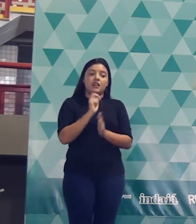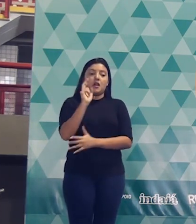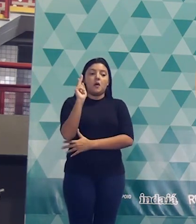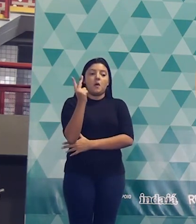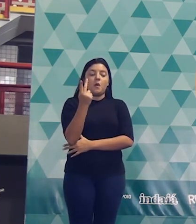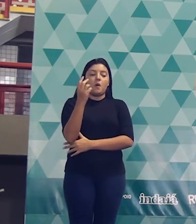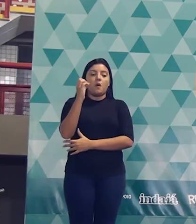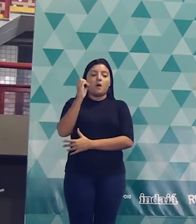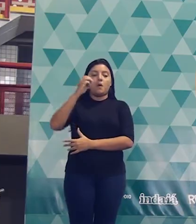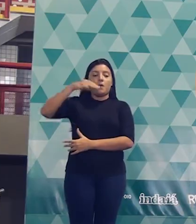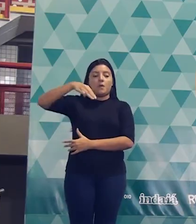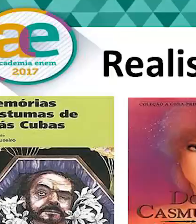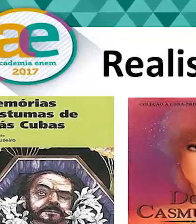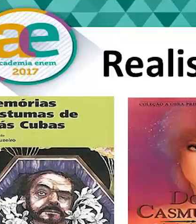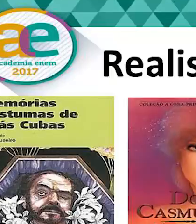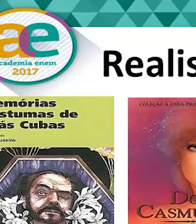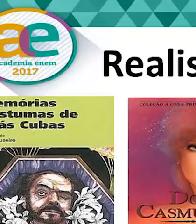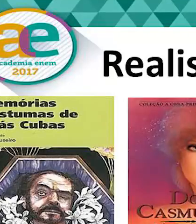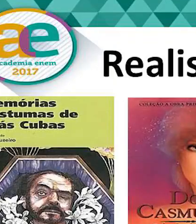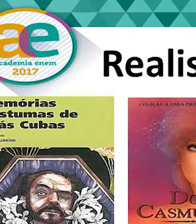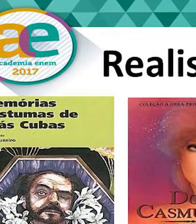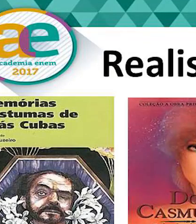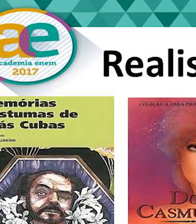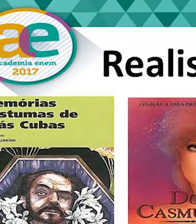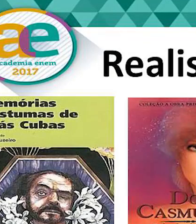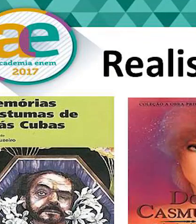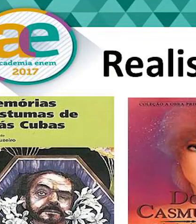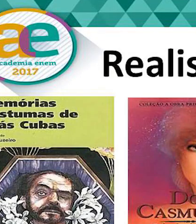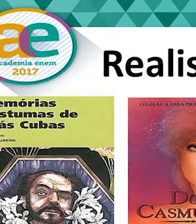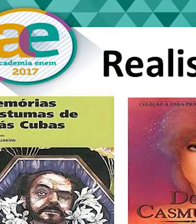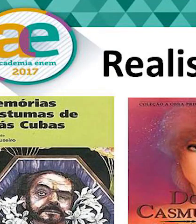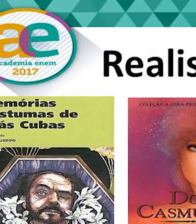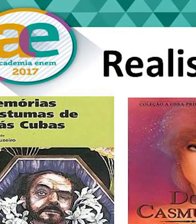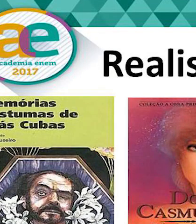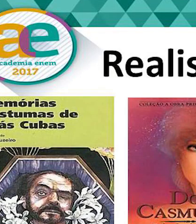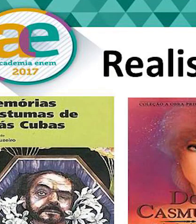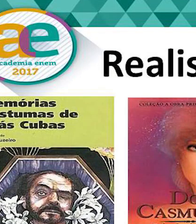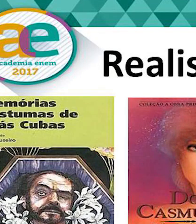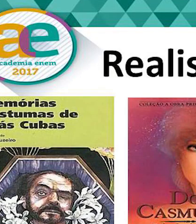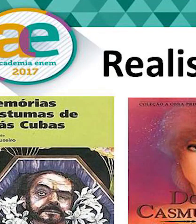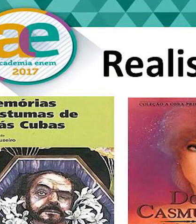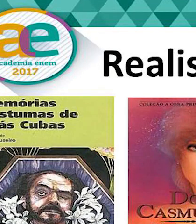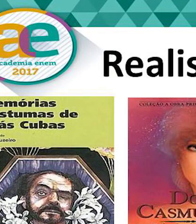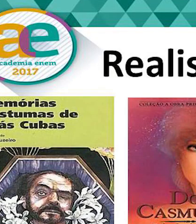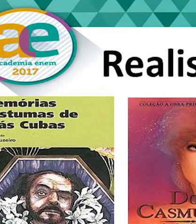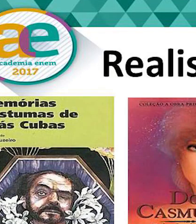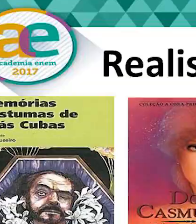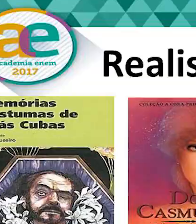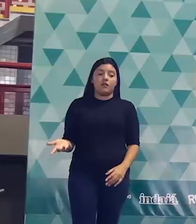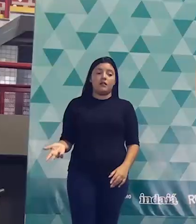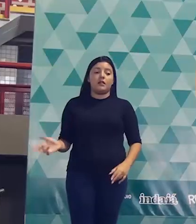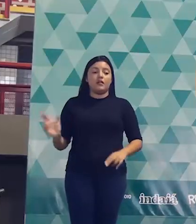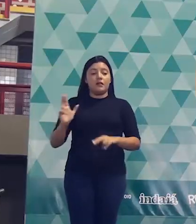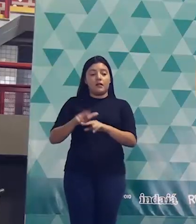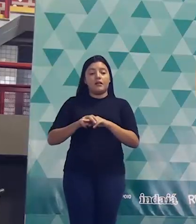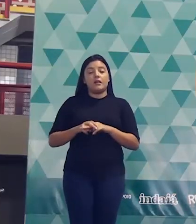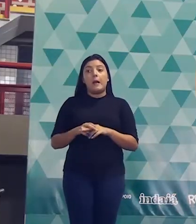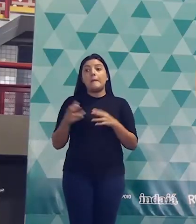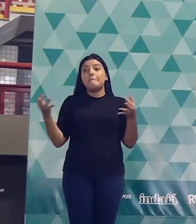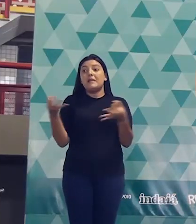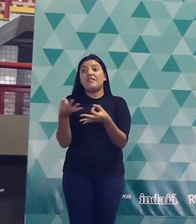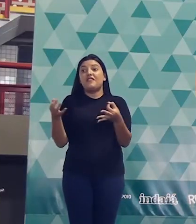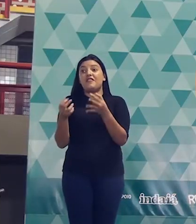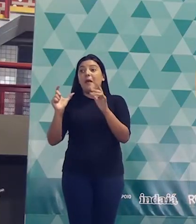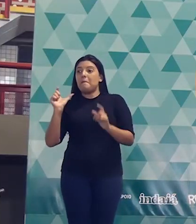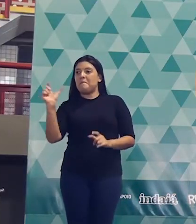homem. Palavra homem. Termina com N ou com M no final? É para ser M, né? Ou seja, não é perfeito nem na escrita,